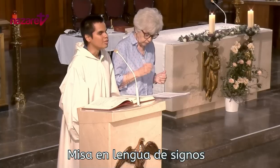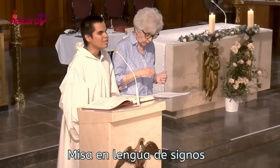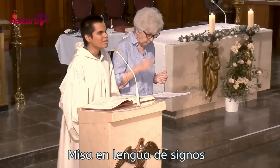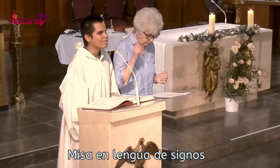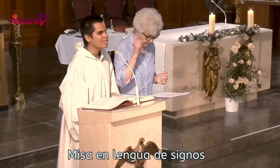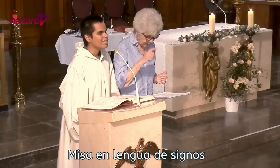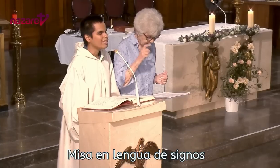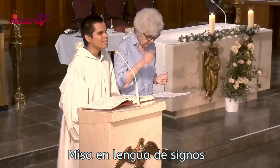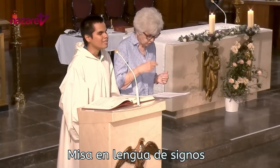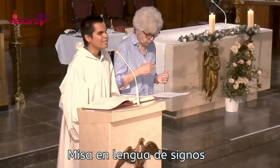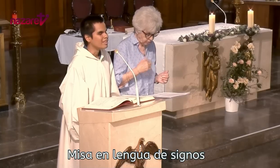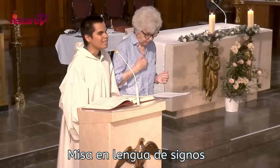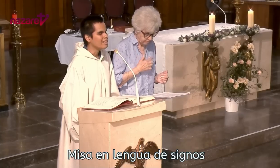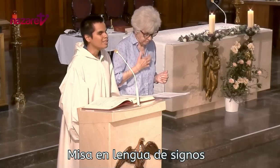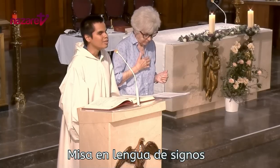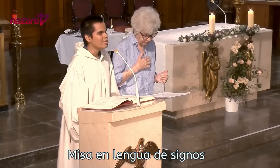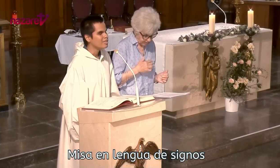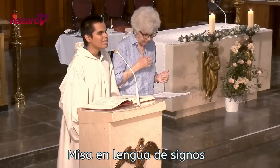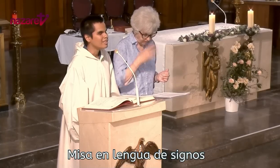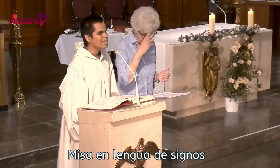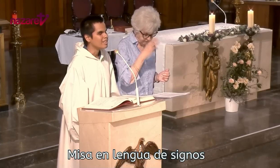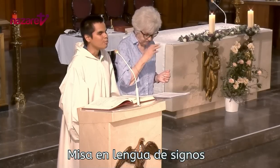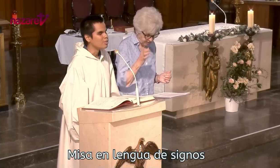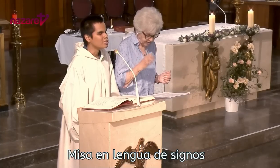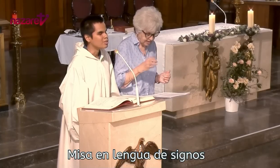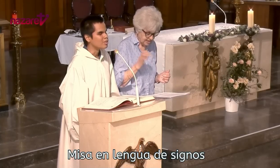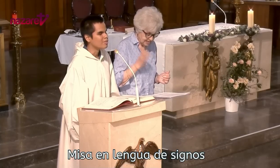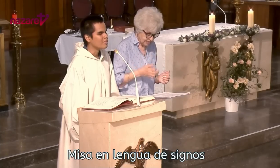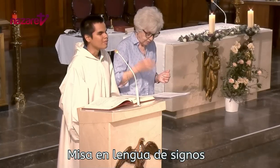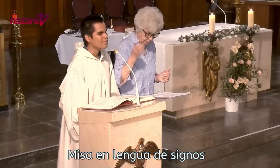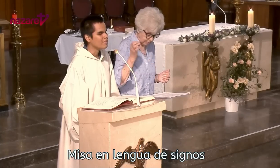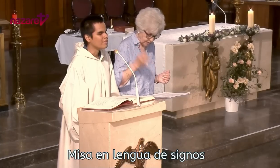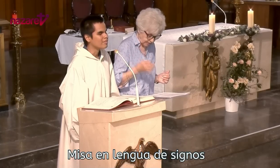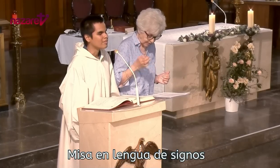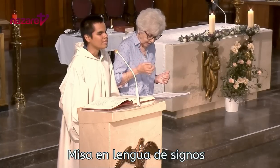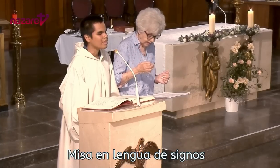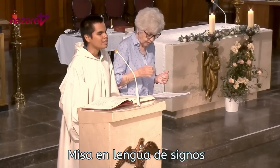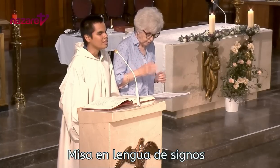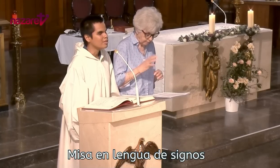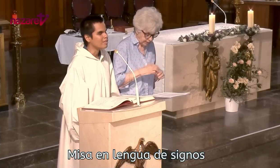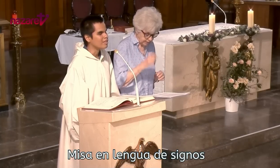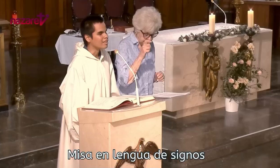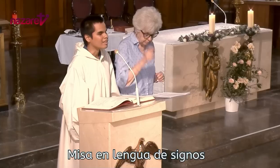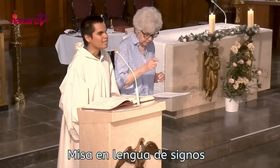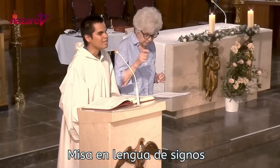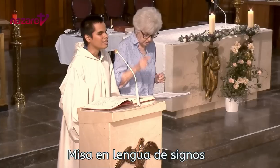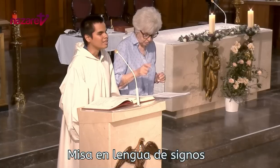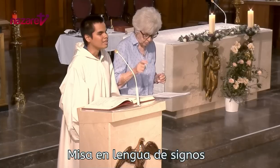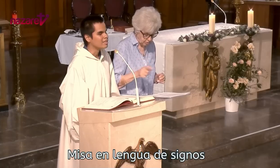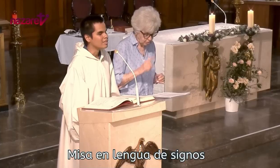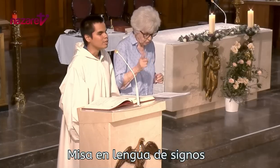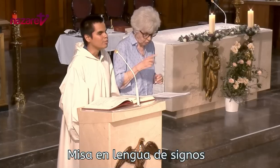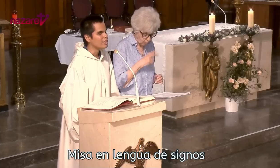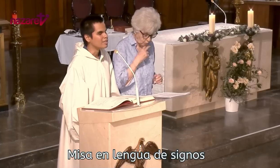constituido heraldo y apóstol. Digo la verdad, no miento,